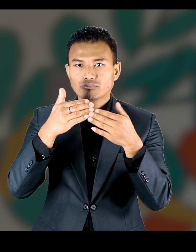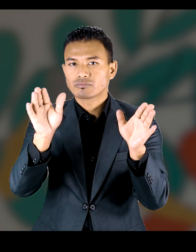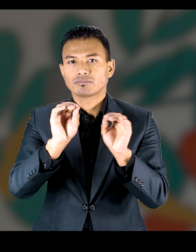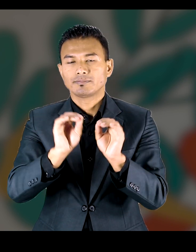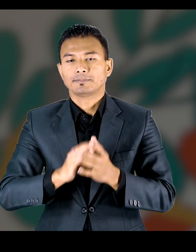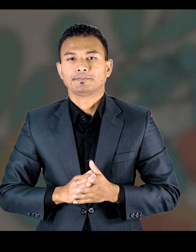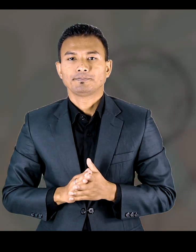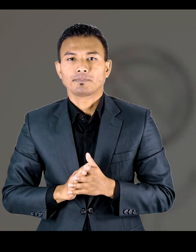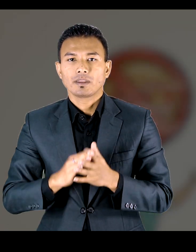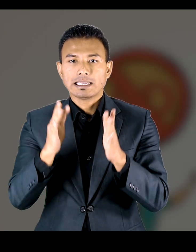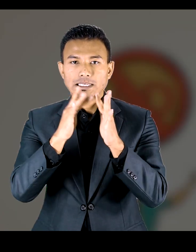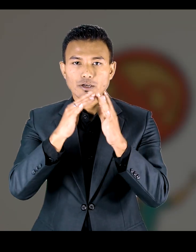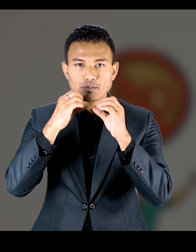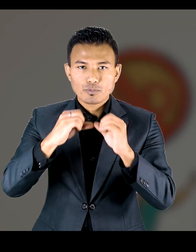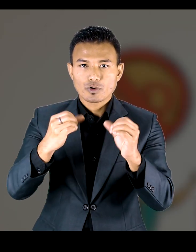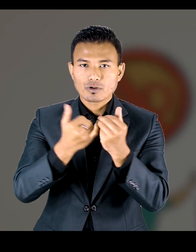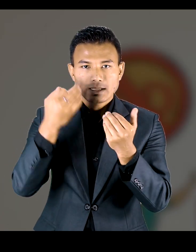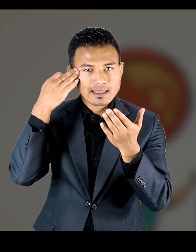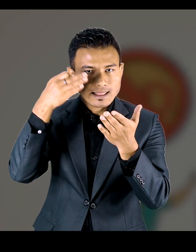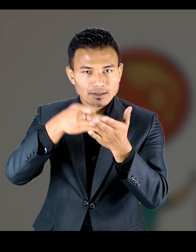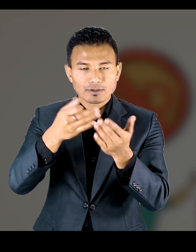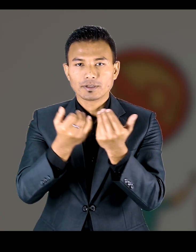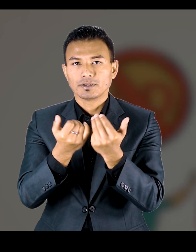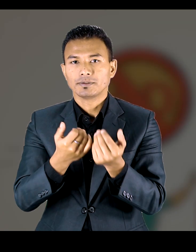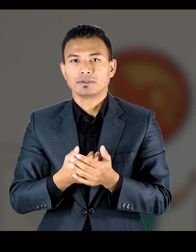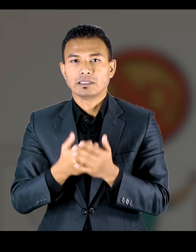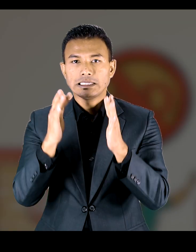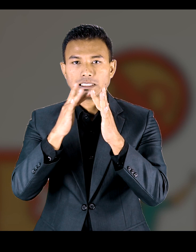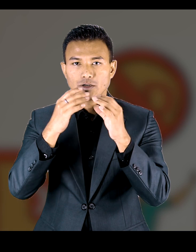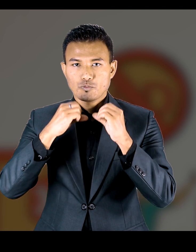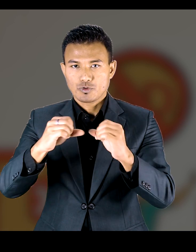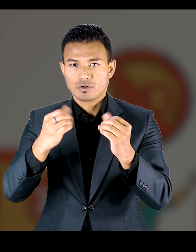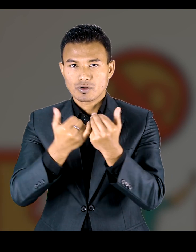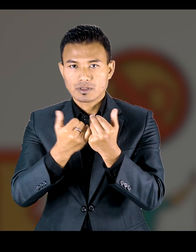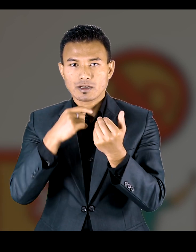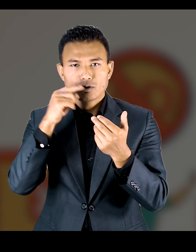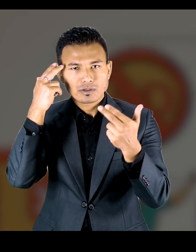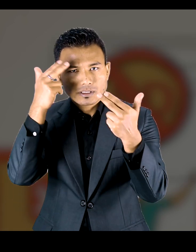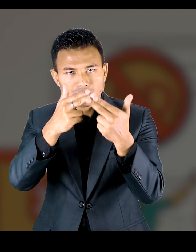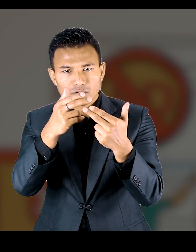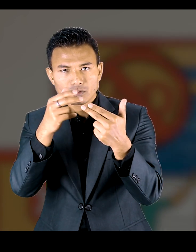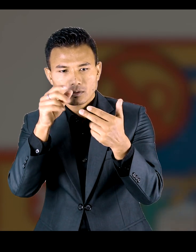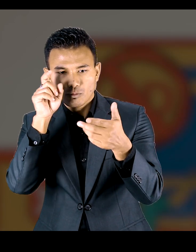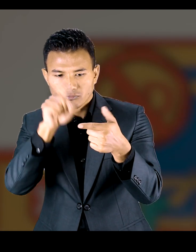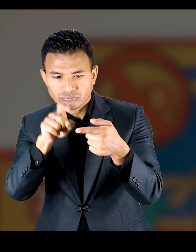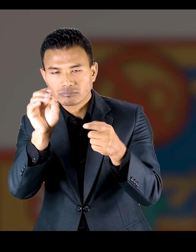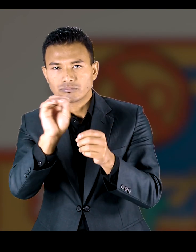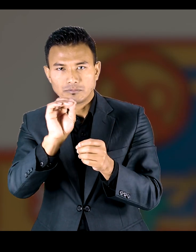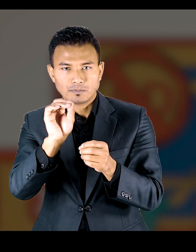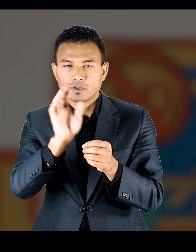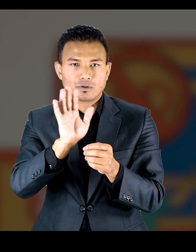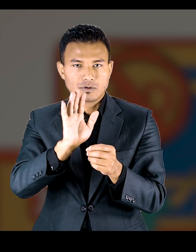नखुलाउने, इन्टरनेट प्रयोग गर्दा ध्यान पुर्याउने, इन्टरनेट प्रयोग गर्दा नचिनेको लिङ्कहरूमा क्लिक